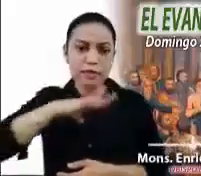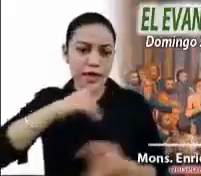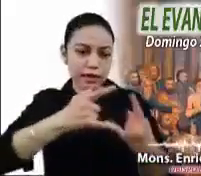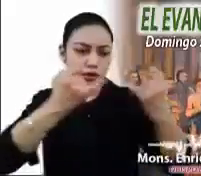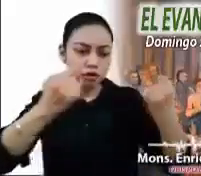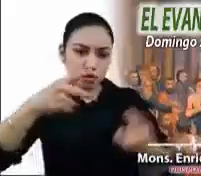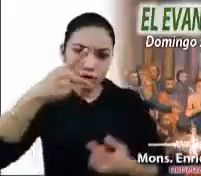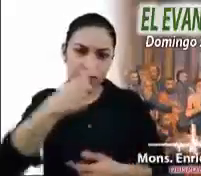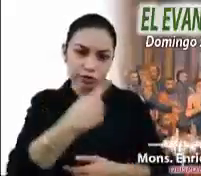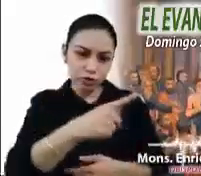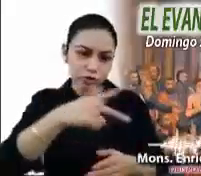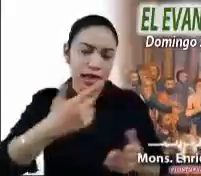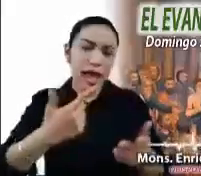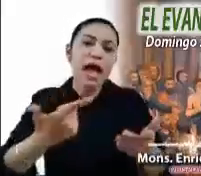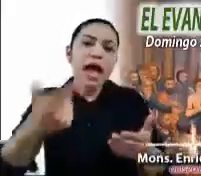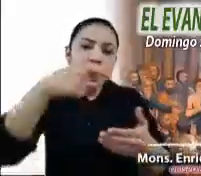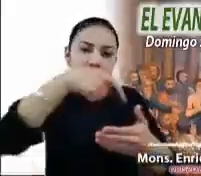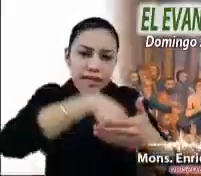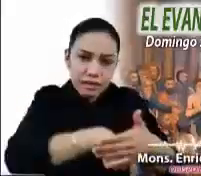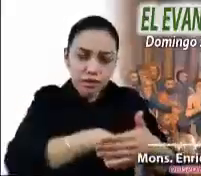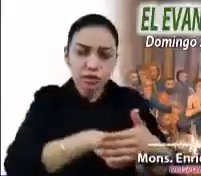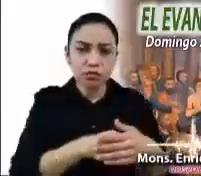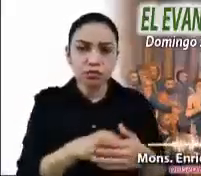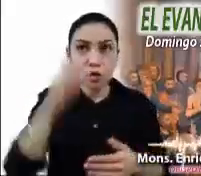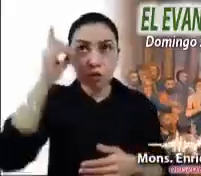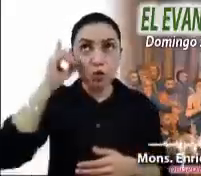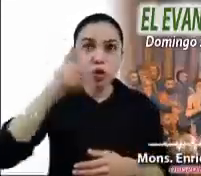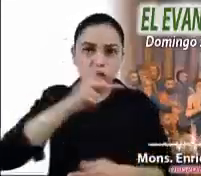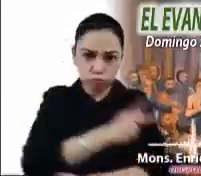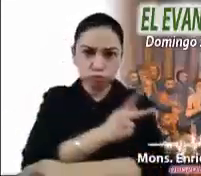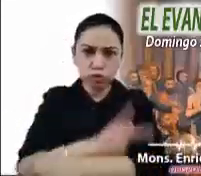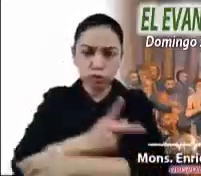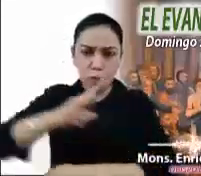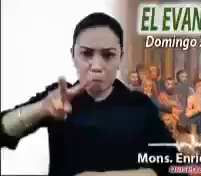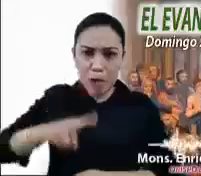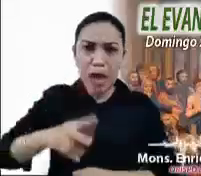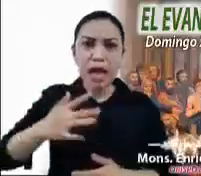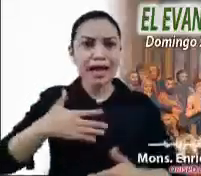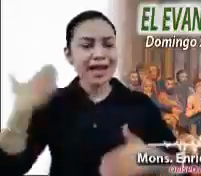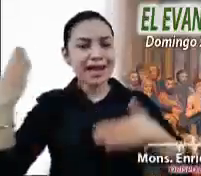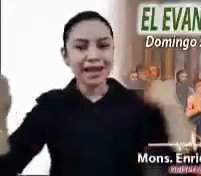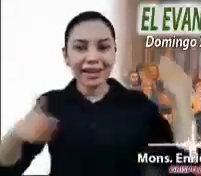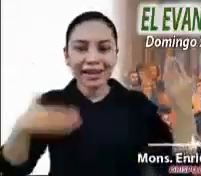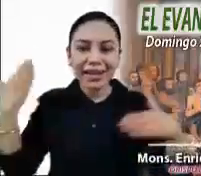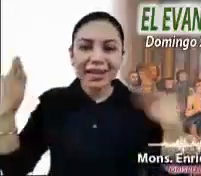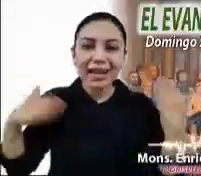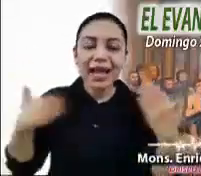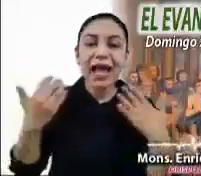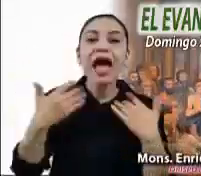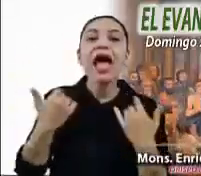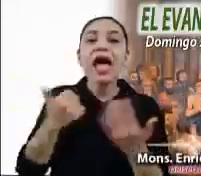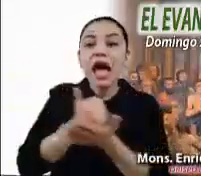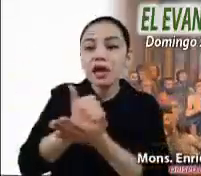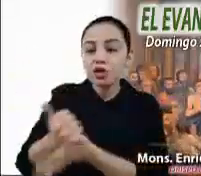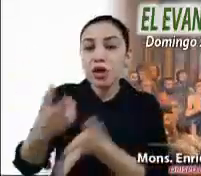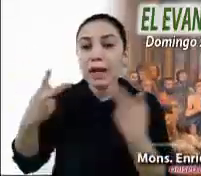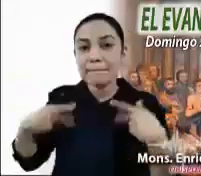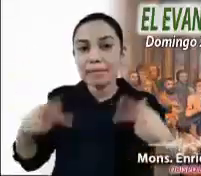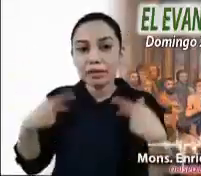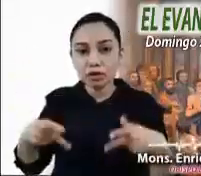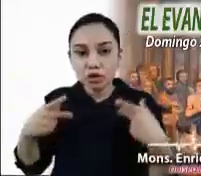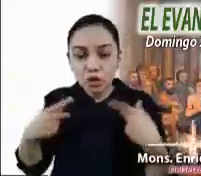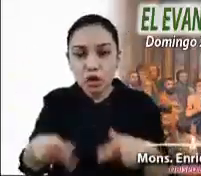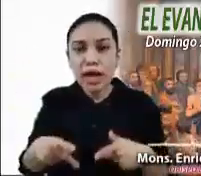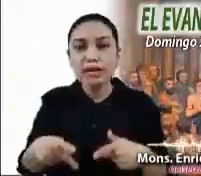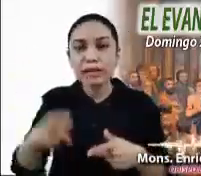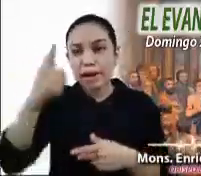alegría, abre las puertas del exilio. Después de una larga noche aparece la luz y da al pueblo la posibilidad